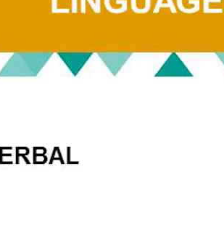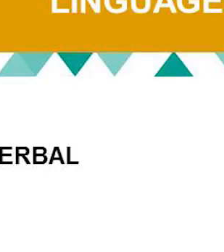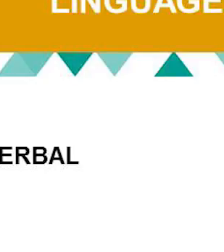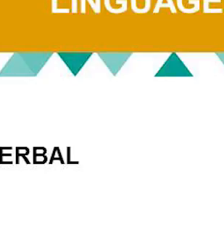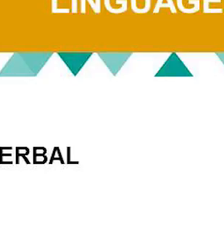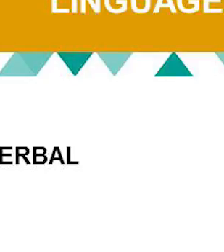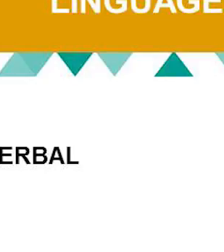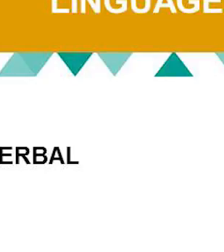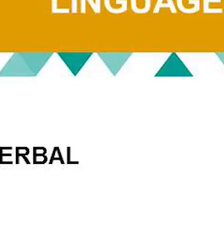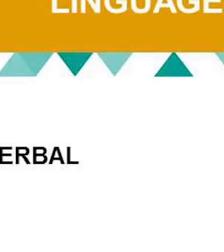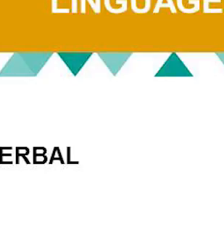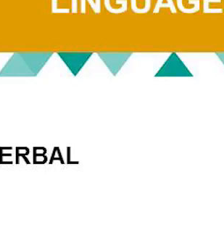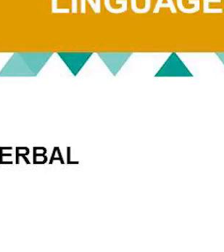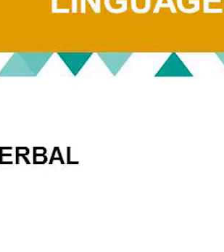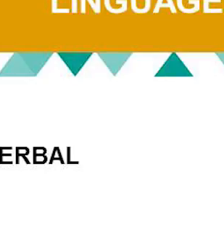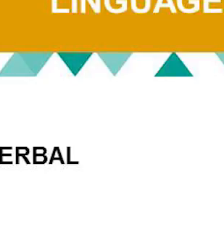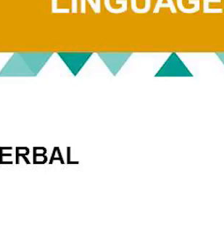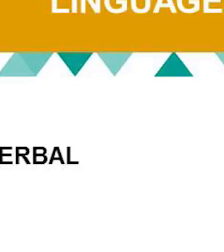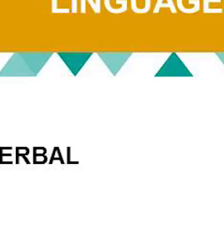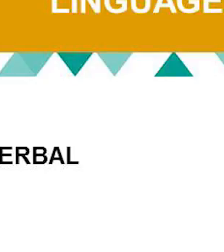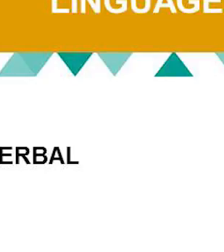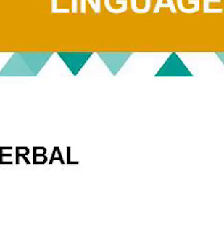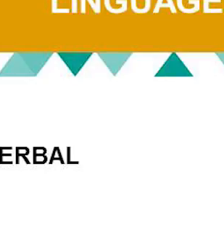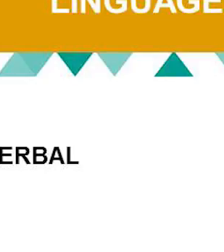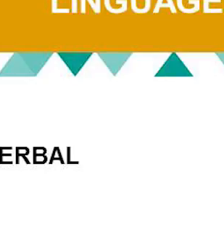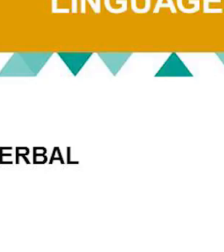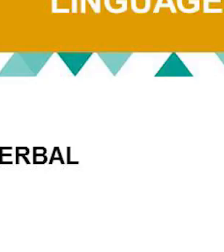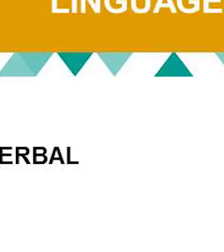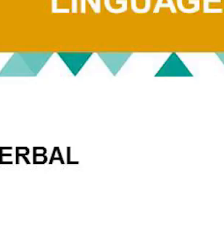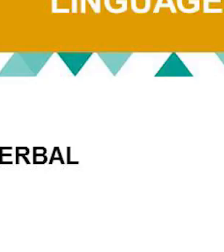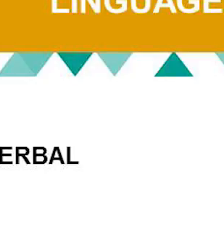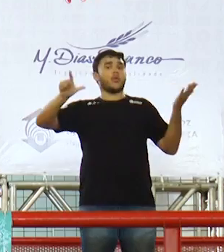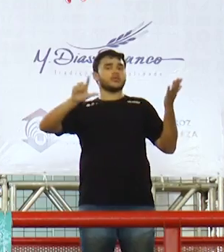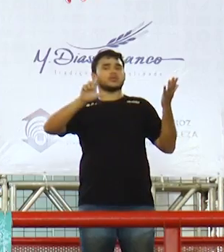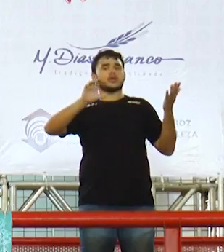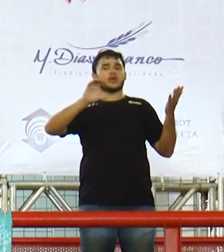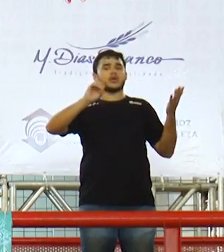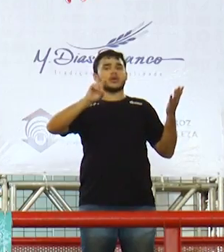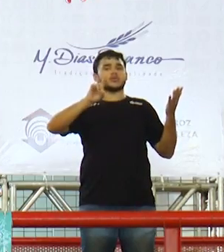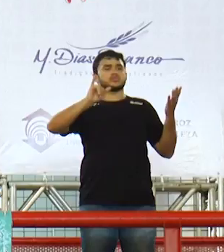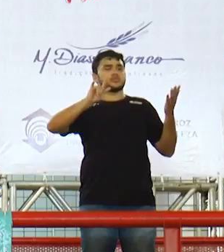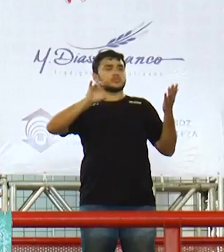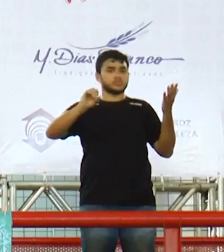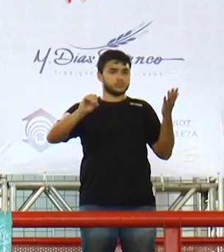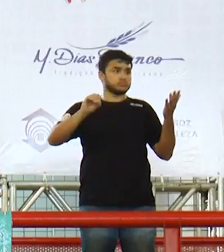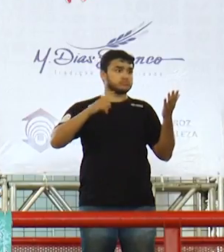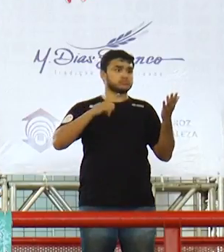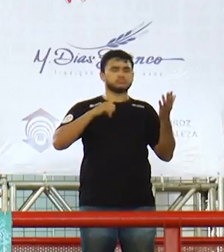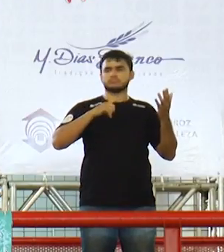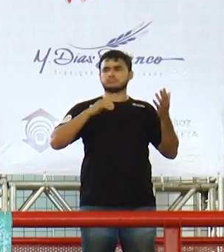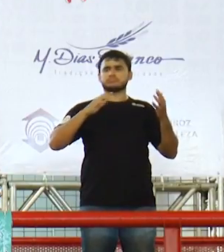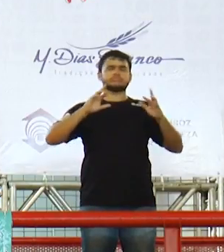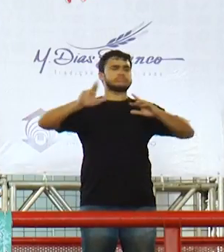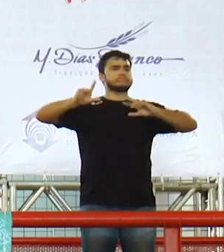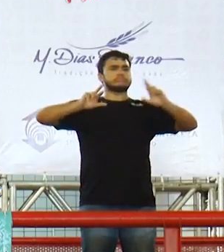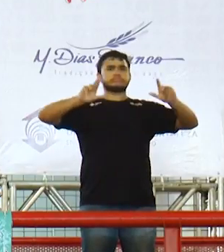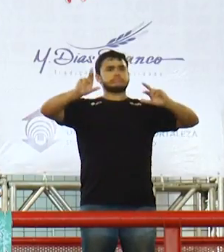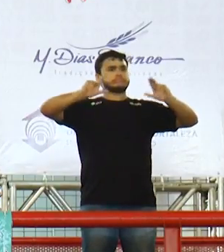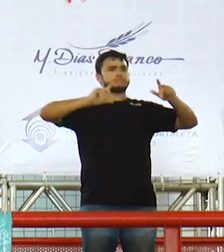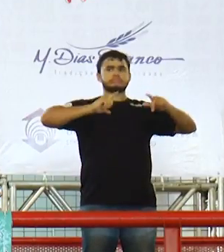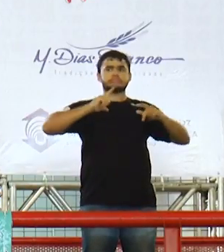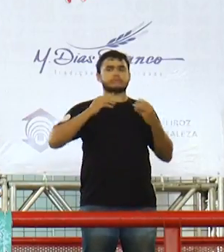a linguagem que se utiliza de outros códigos, que são códigos os mais